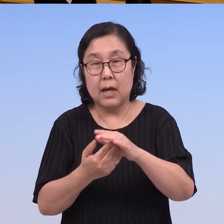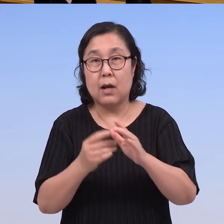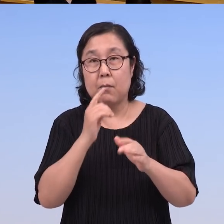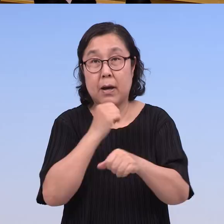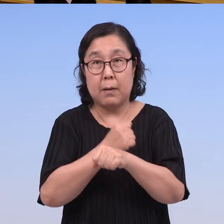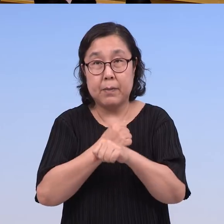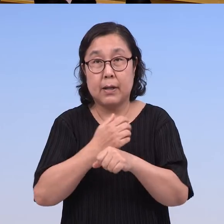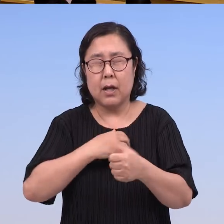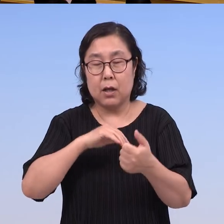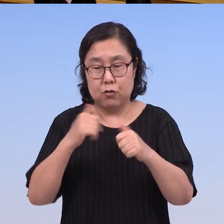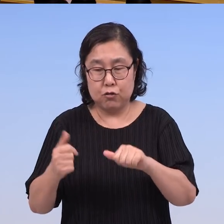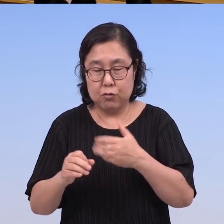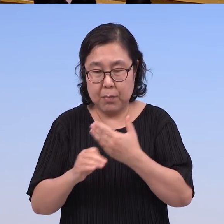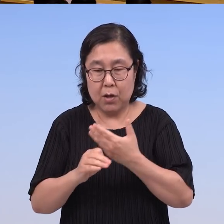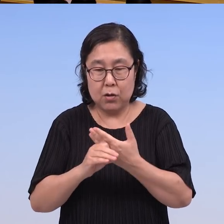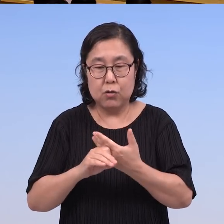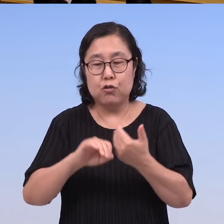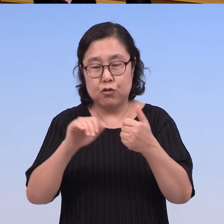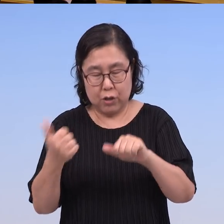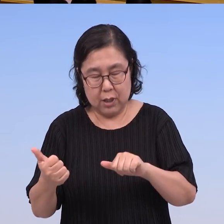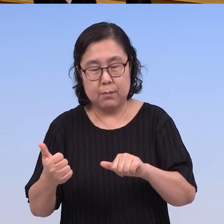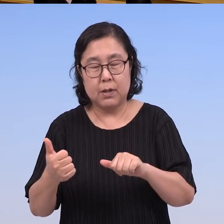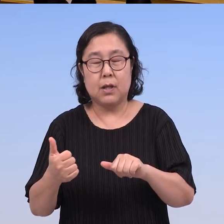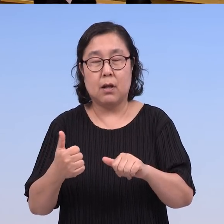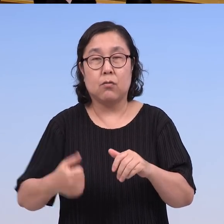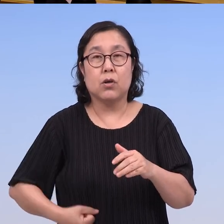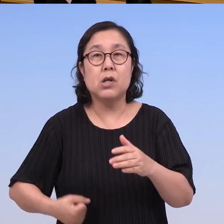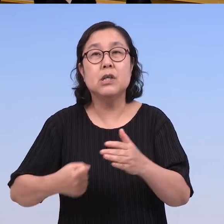에스더랑 똑같은 거 아닙니까? 죽으면 죽으리이다.